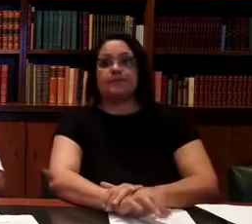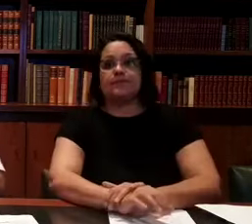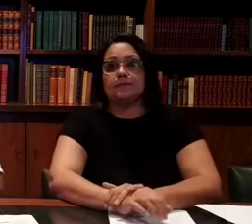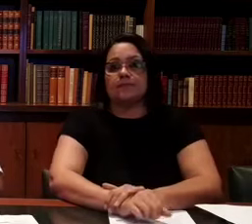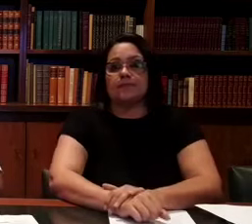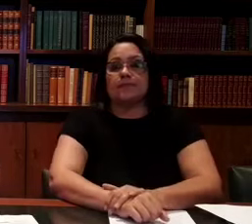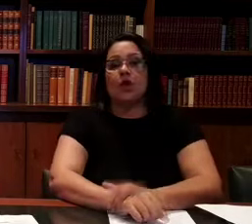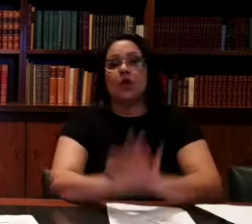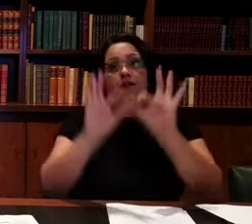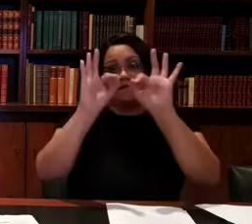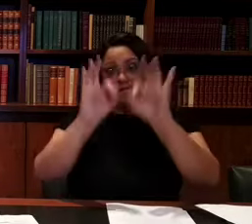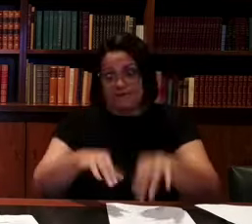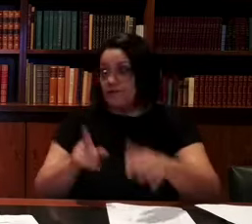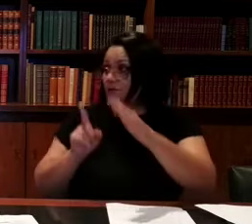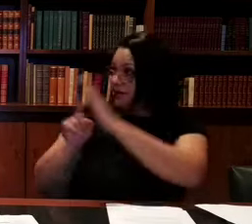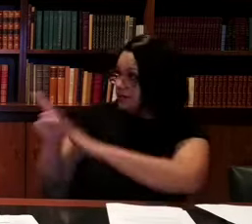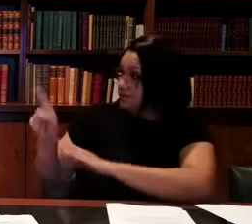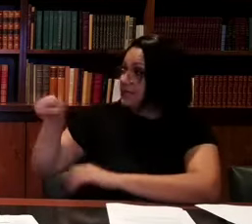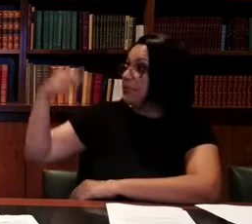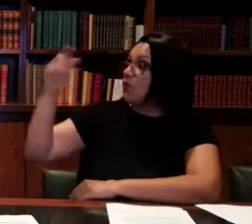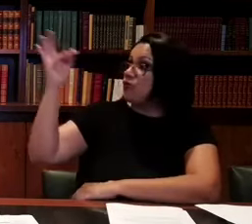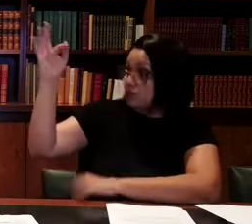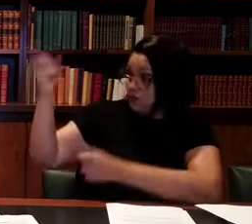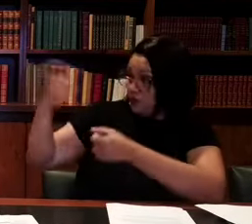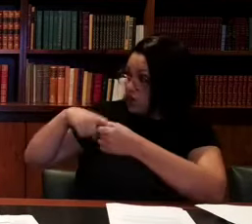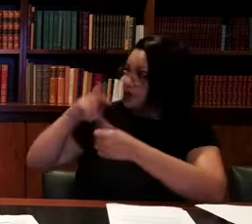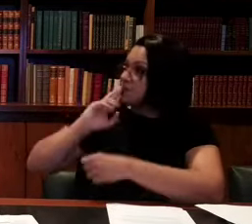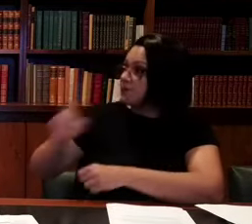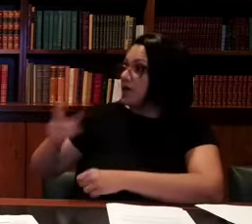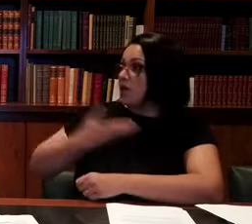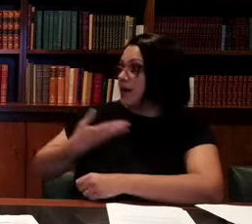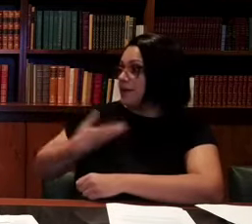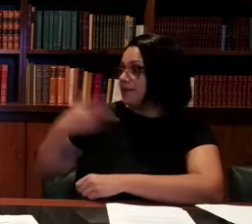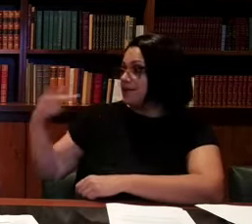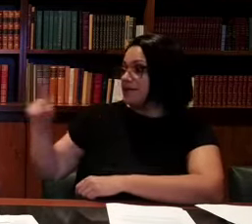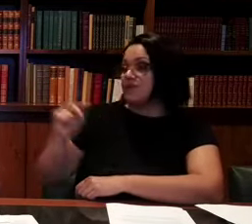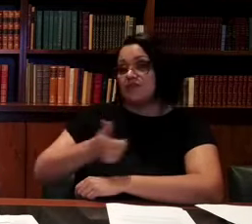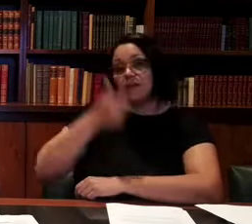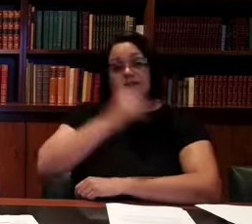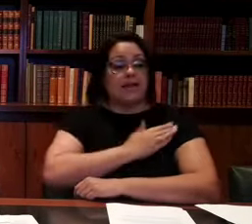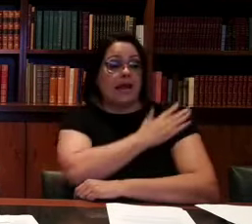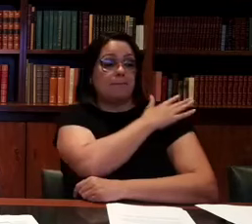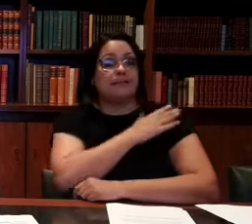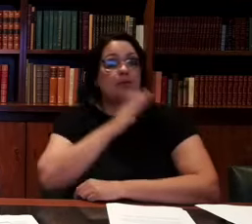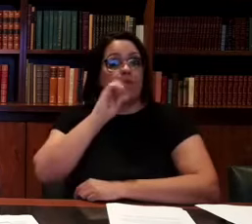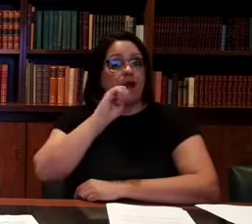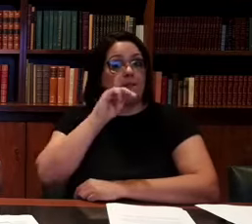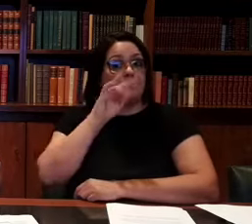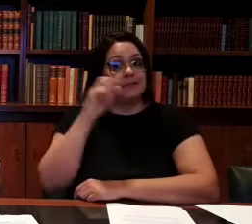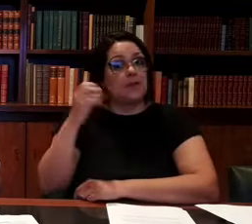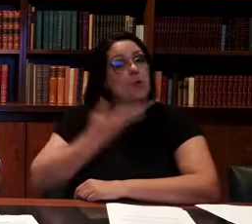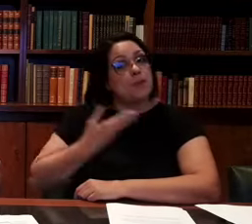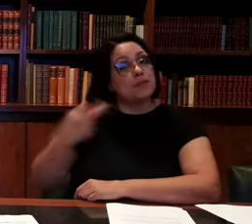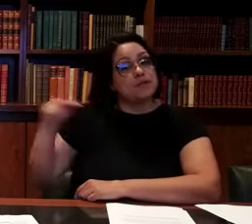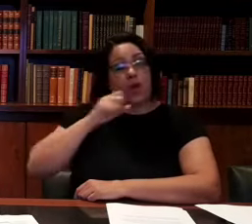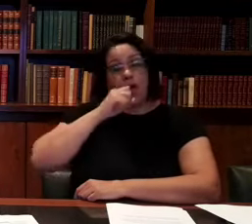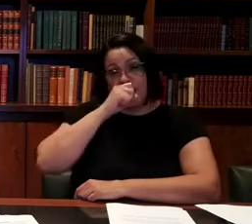isso aí depois em aberto a vou deixar ele para te responder Na próxima vai ver que eu só tenho amiga já que você falou que prefere Capitão só teu amigo